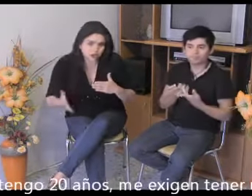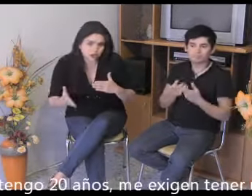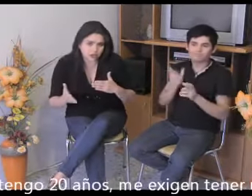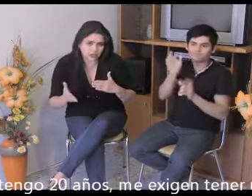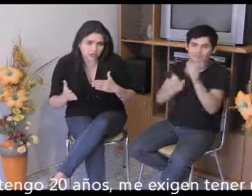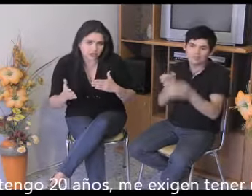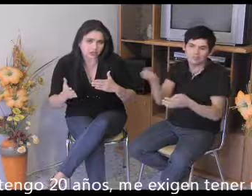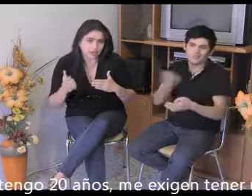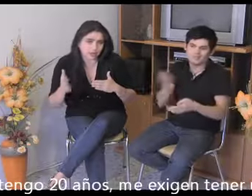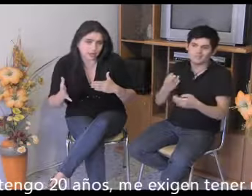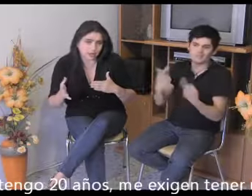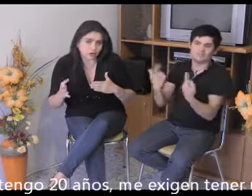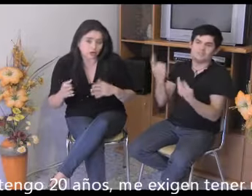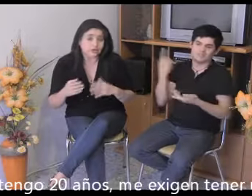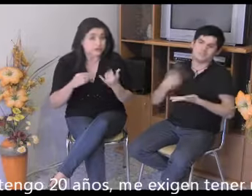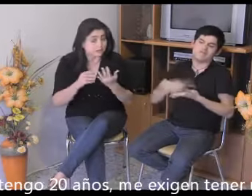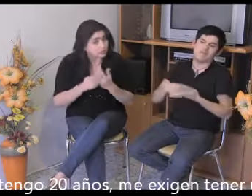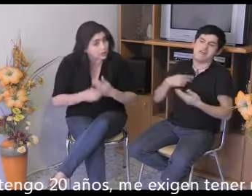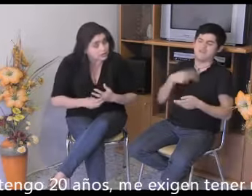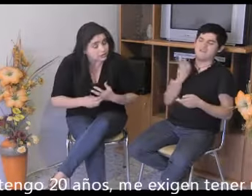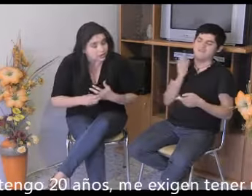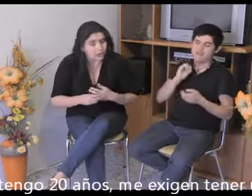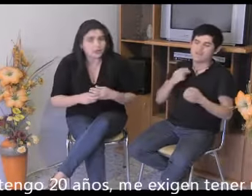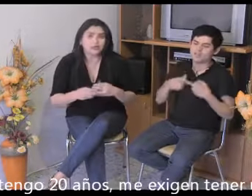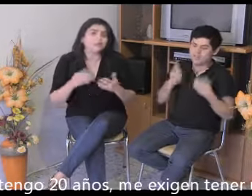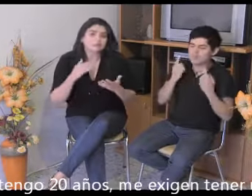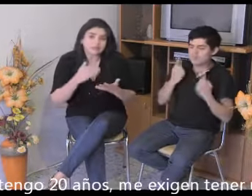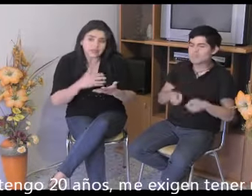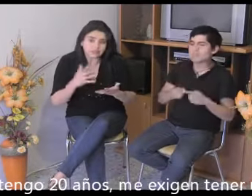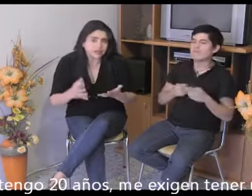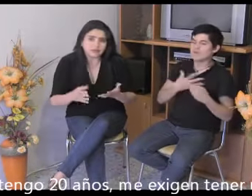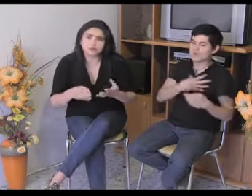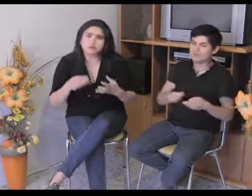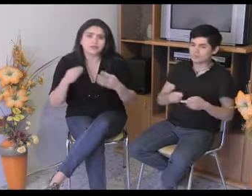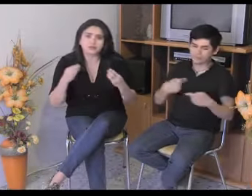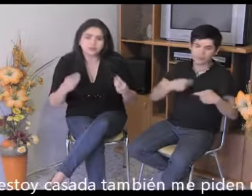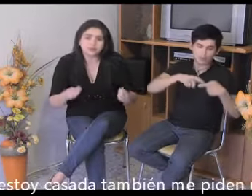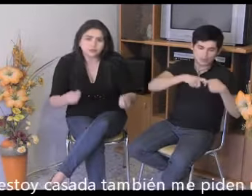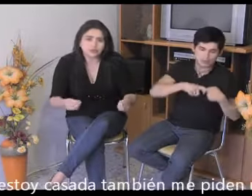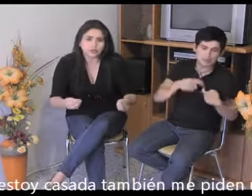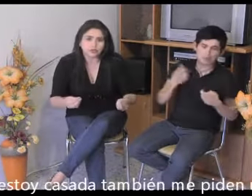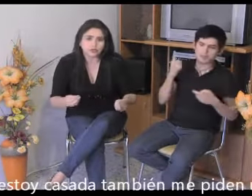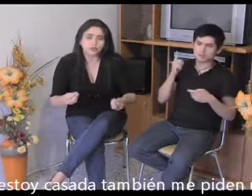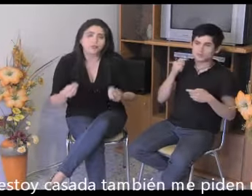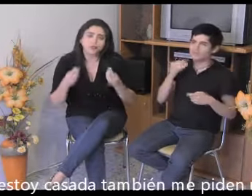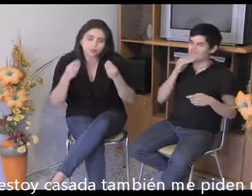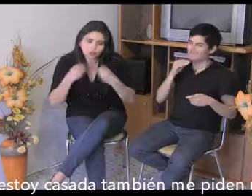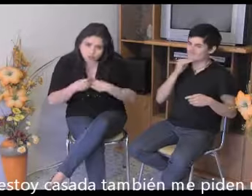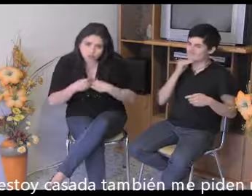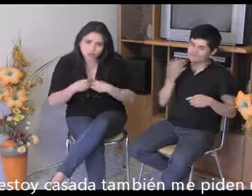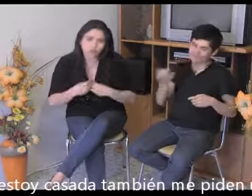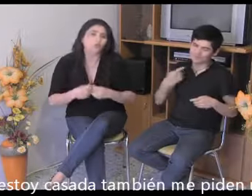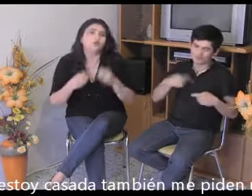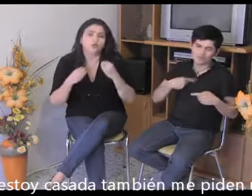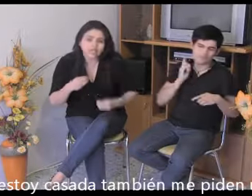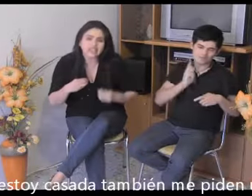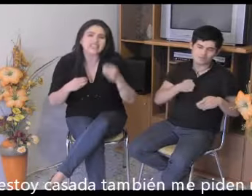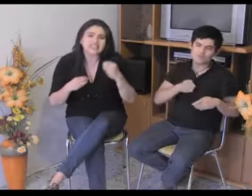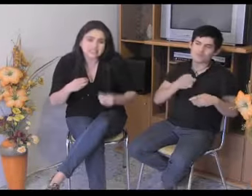tengo que tener un hijo. Si estoy casada, también me piden pronto hijos. Pero yo, como mujer,